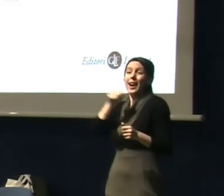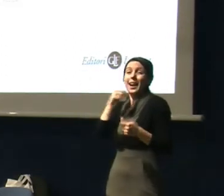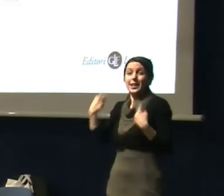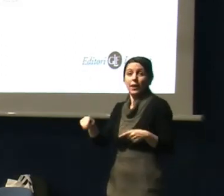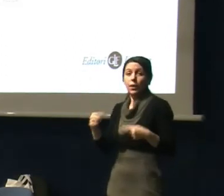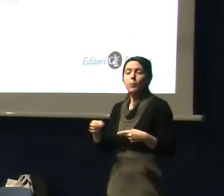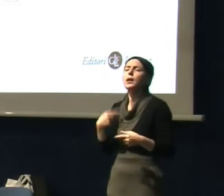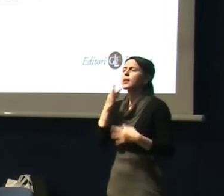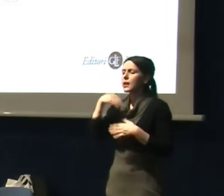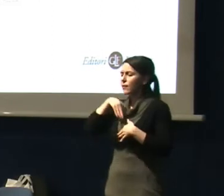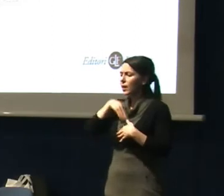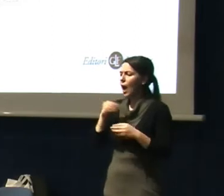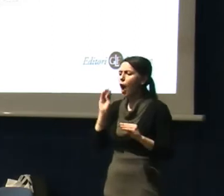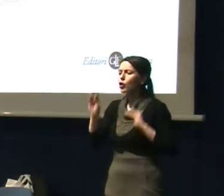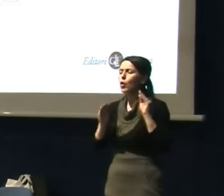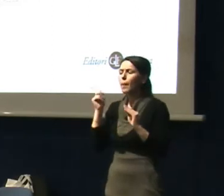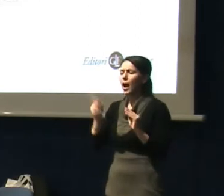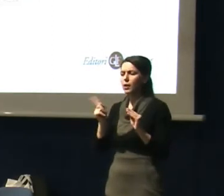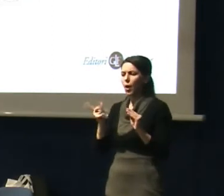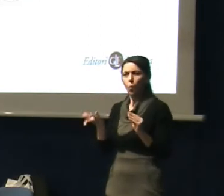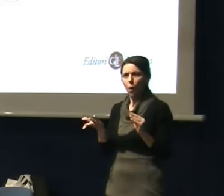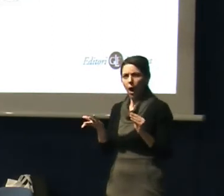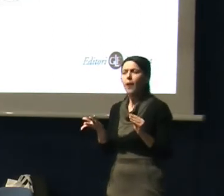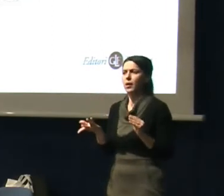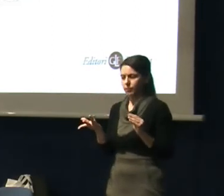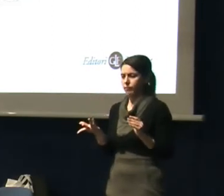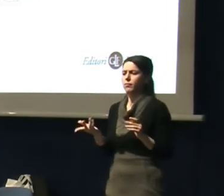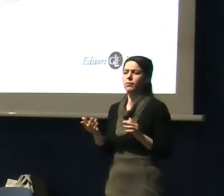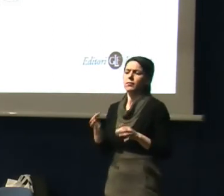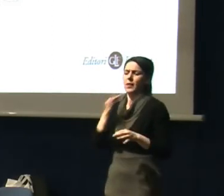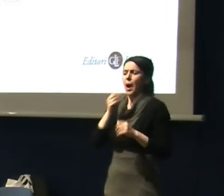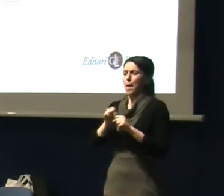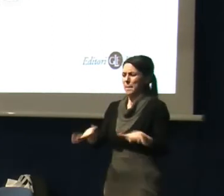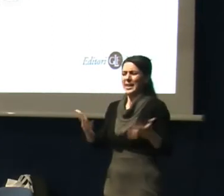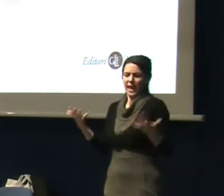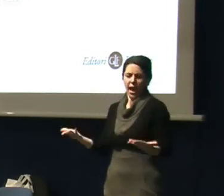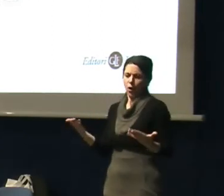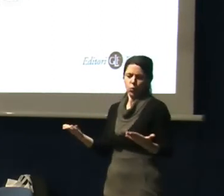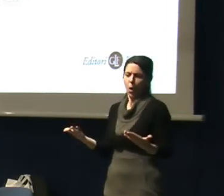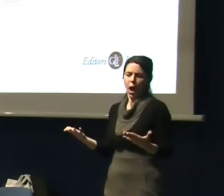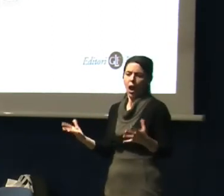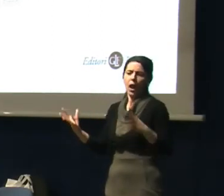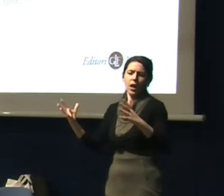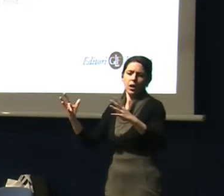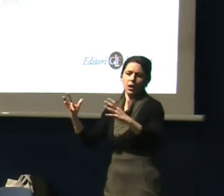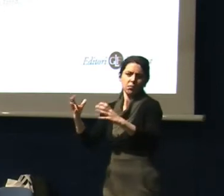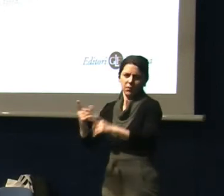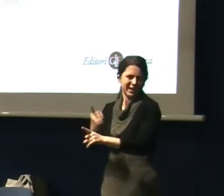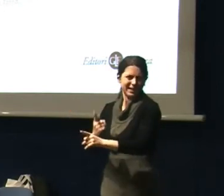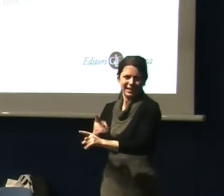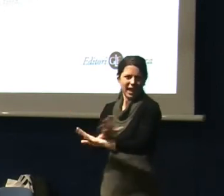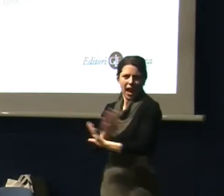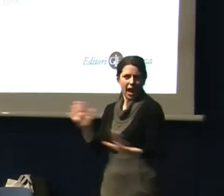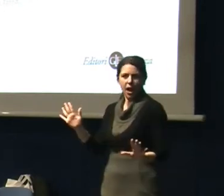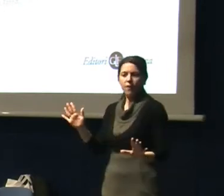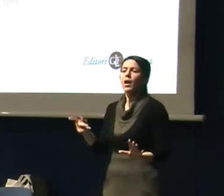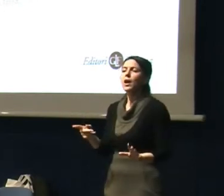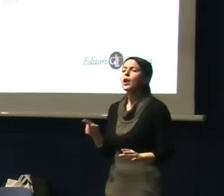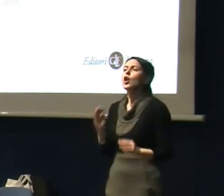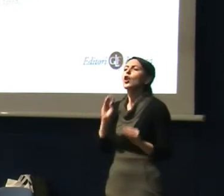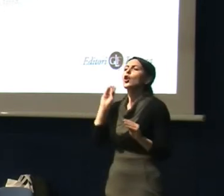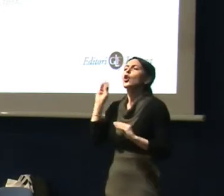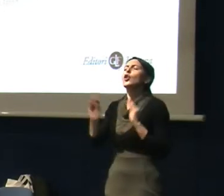che dobbiamo porci è posto che il crepuscolo dei miti attuali sia scontato la domanda